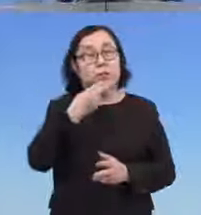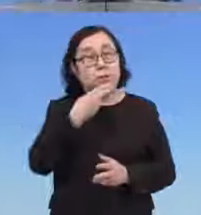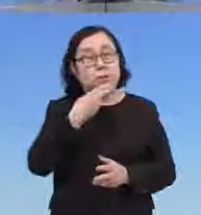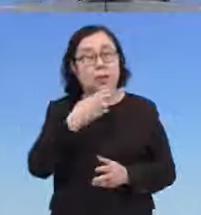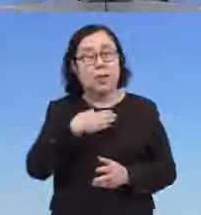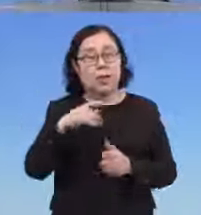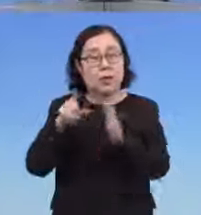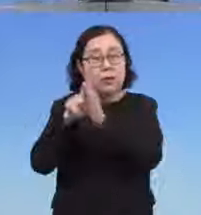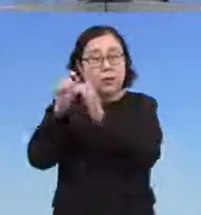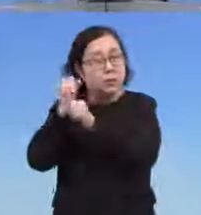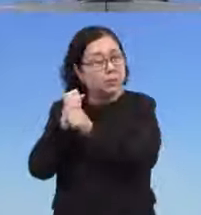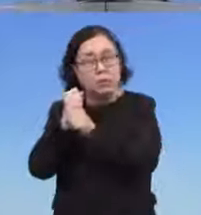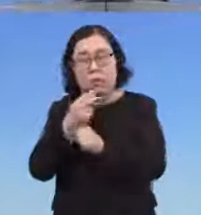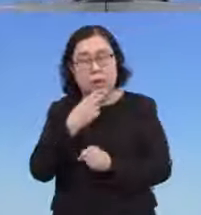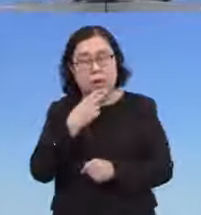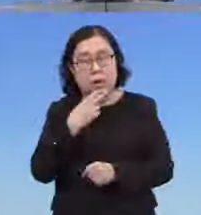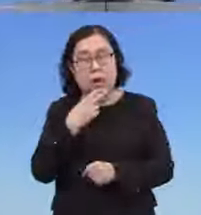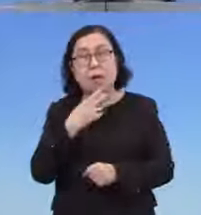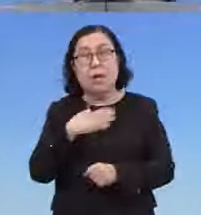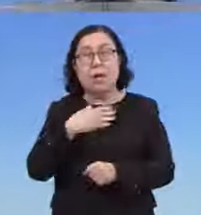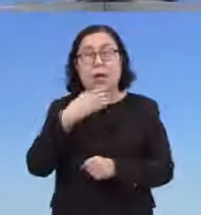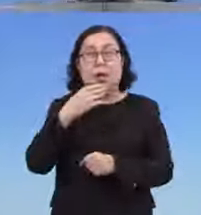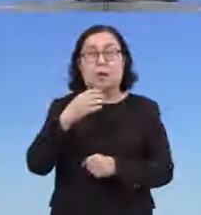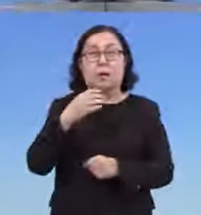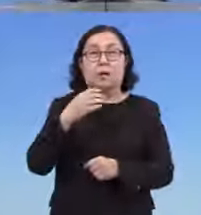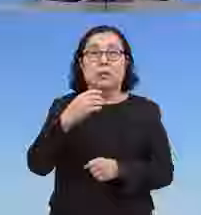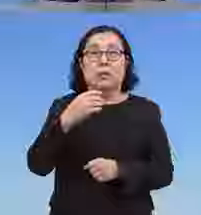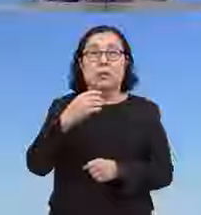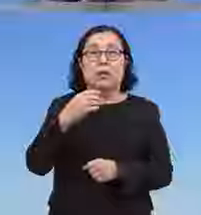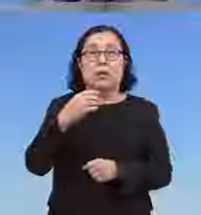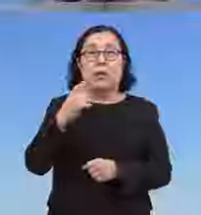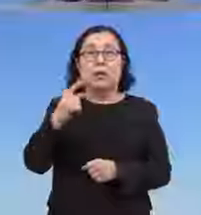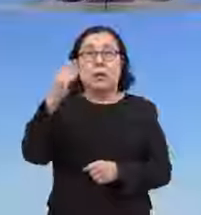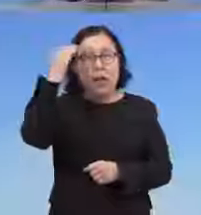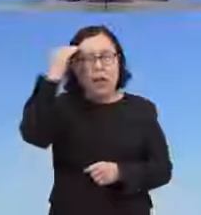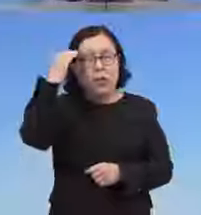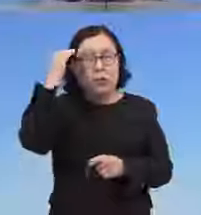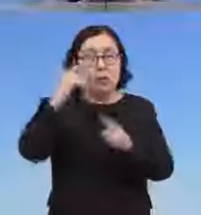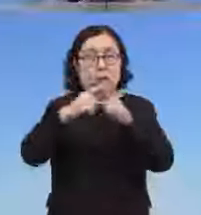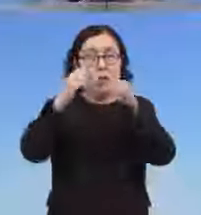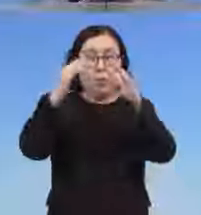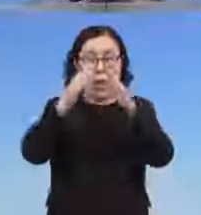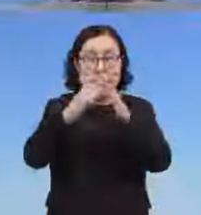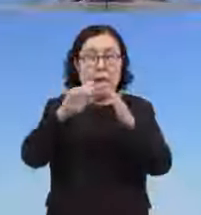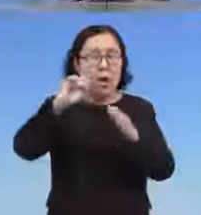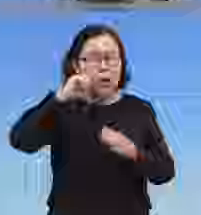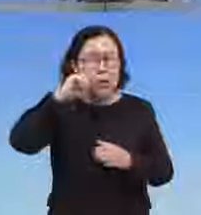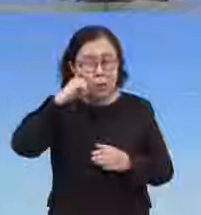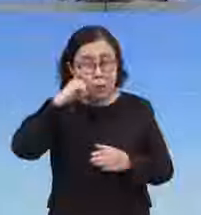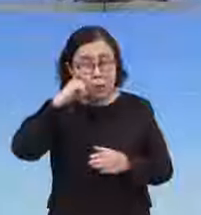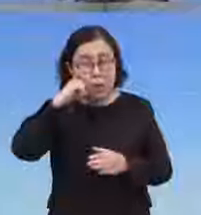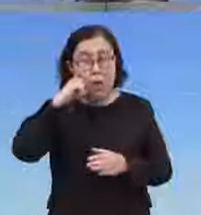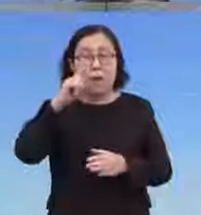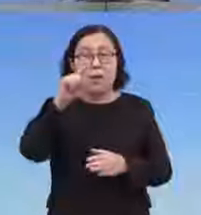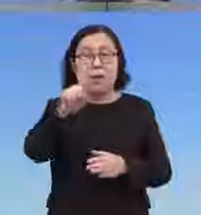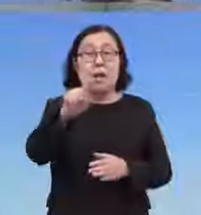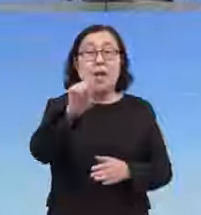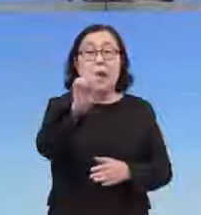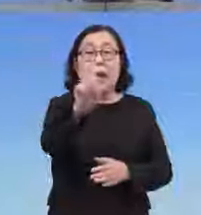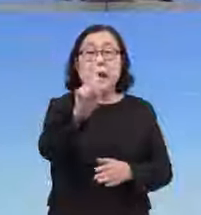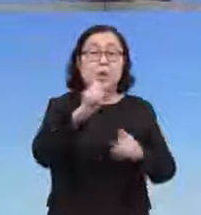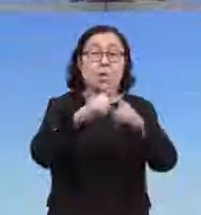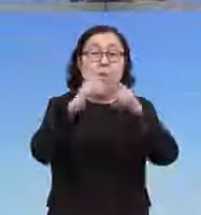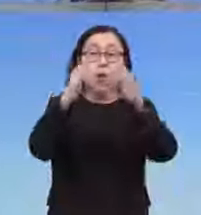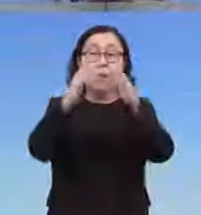아니고 무슨 어떤 그런 의지가 있는 것도 아니고 잠결에 그냥 주님께서 이 한국 교회가 이렇게 어렵고 미자리 교회가